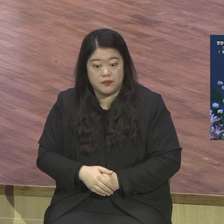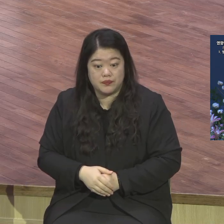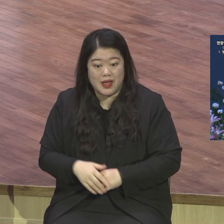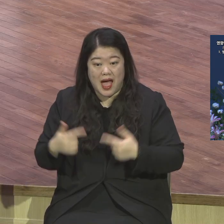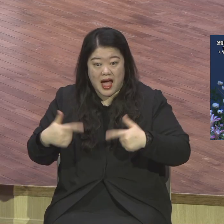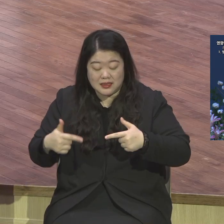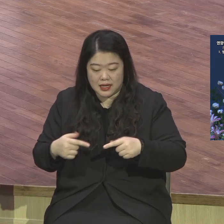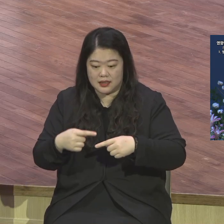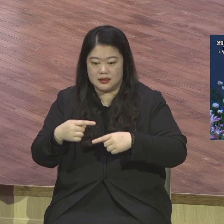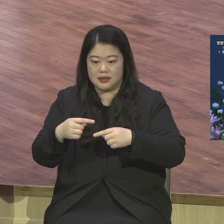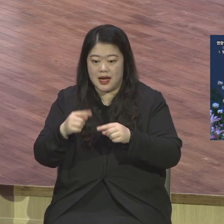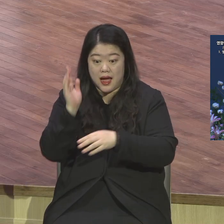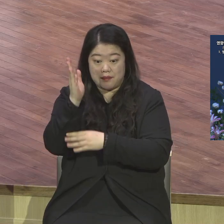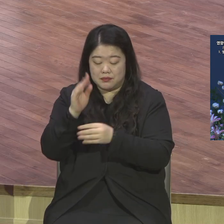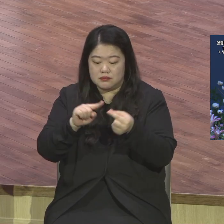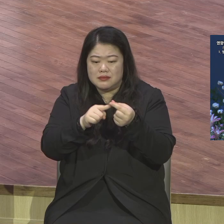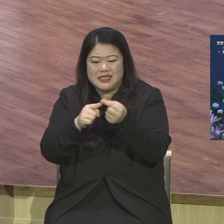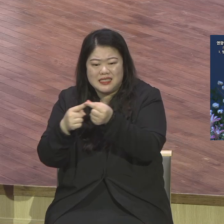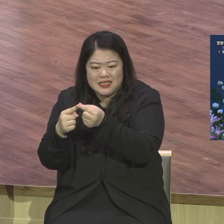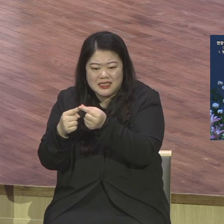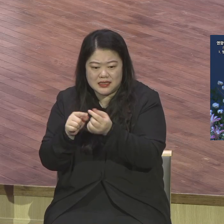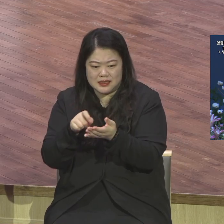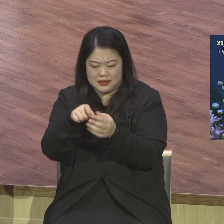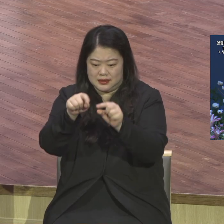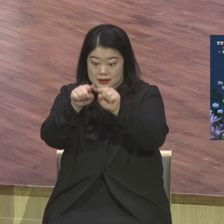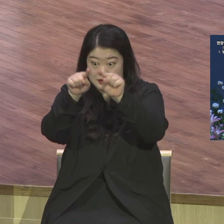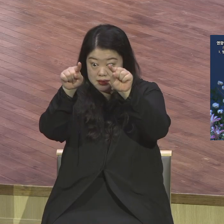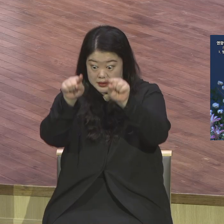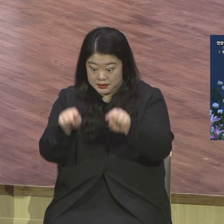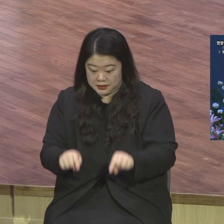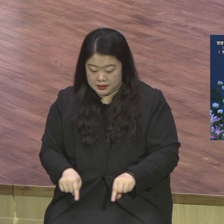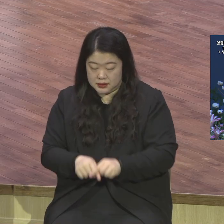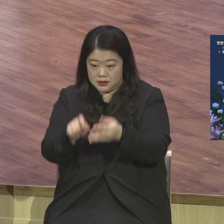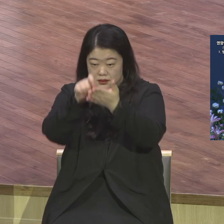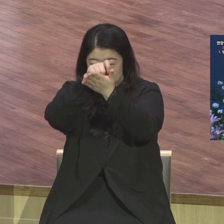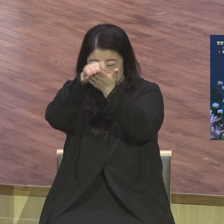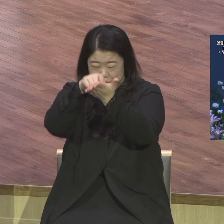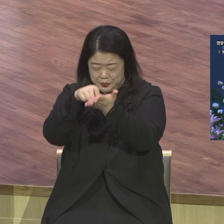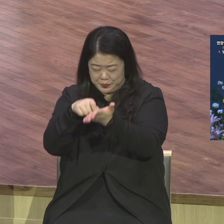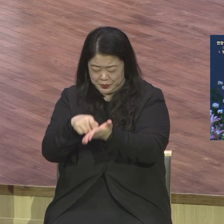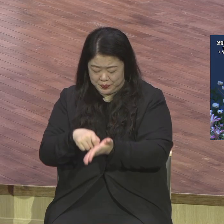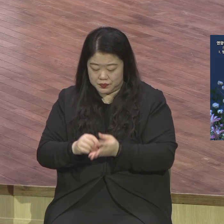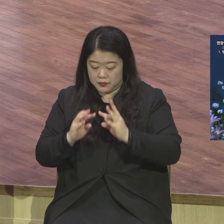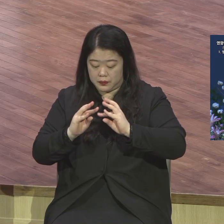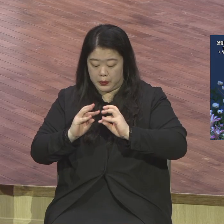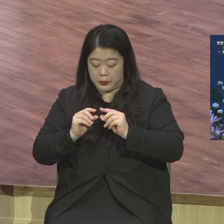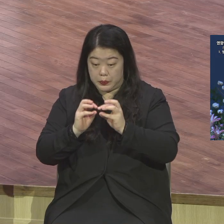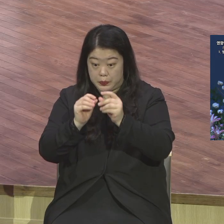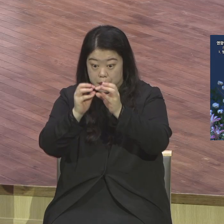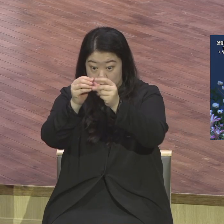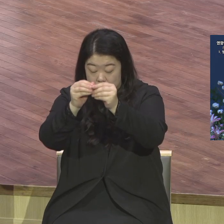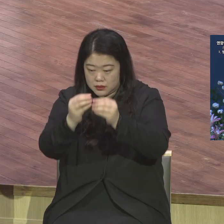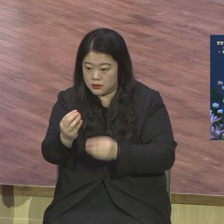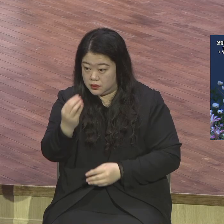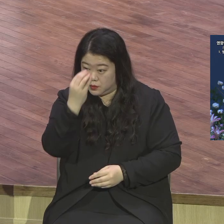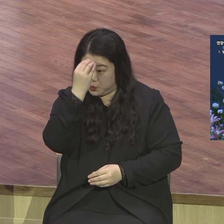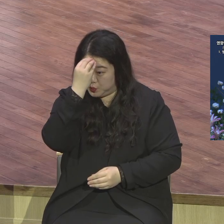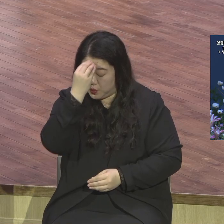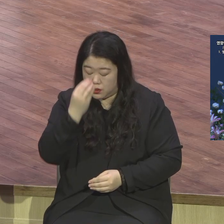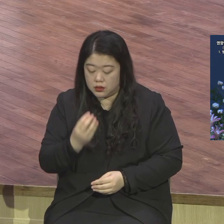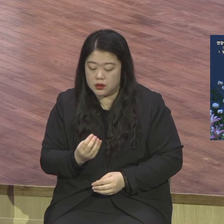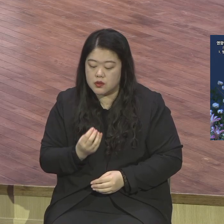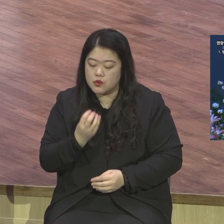하면서 온갖 다 둘러보고 형식이 외식이 막 눈에 다 보여요. 진지하게 그렇게